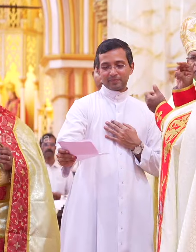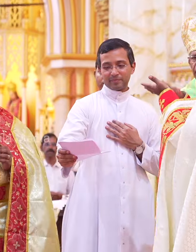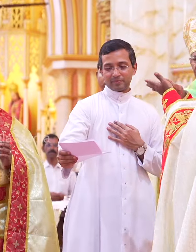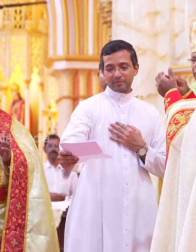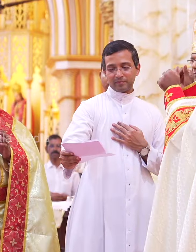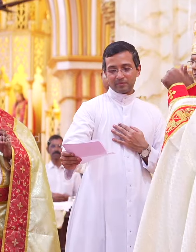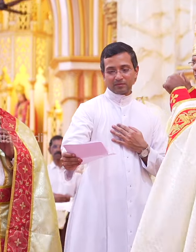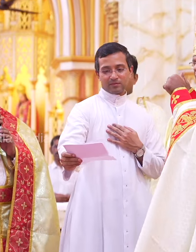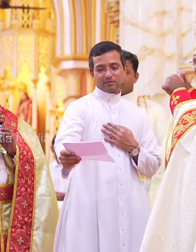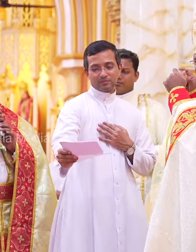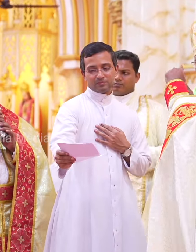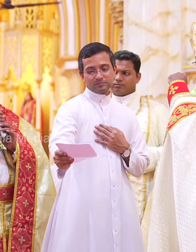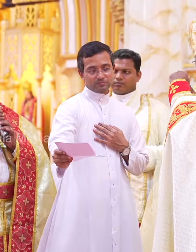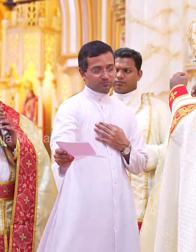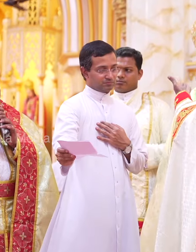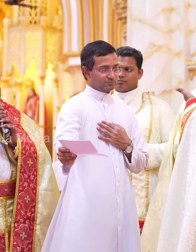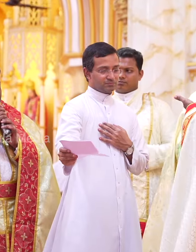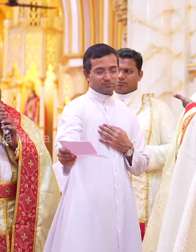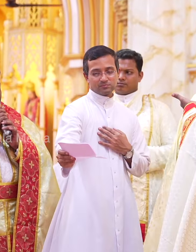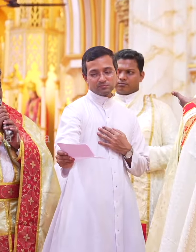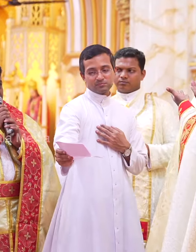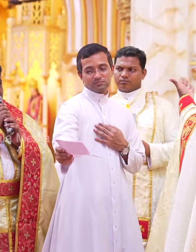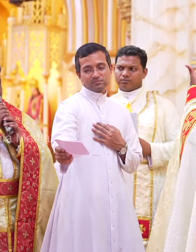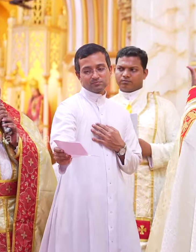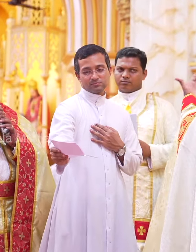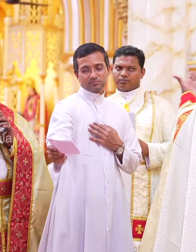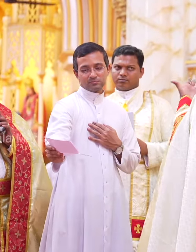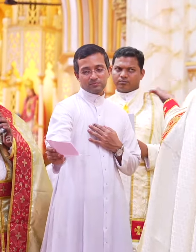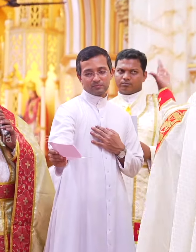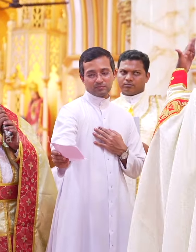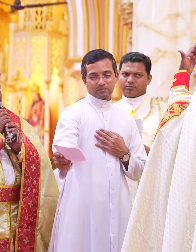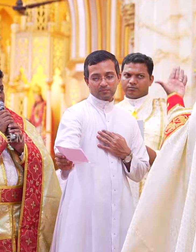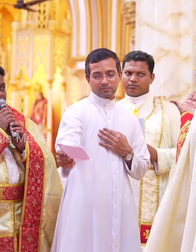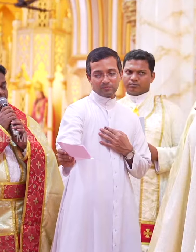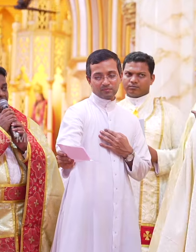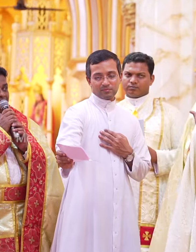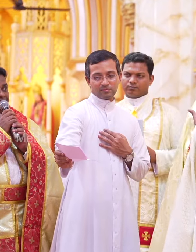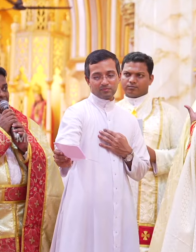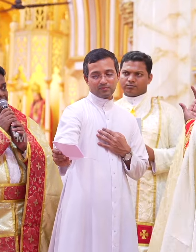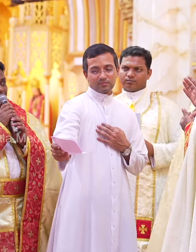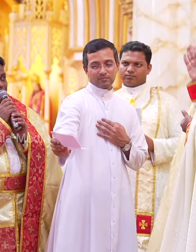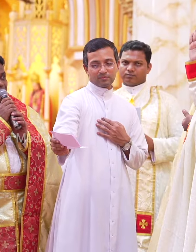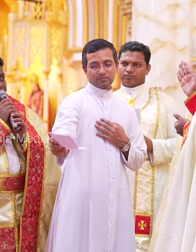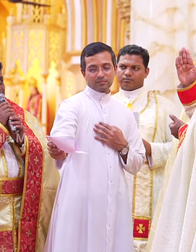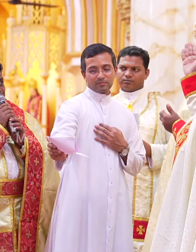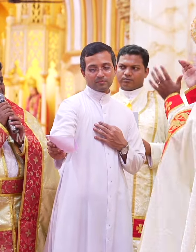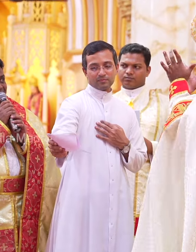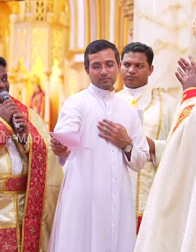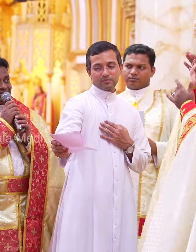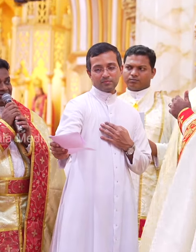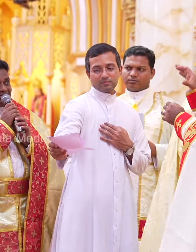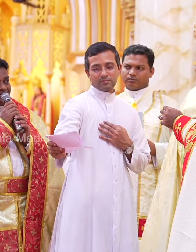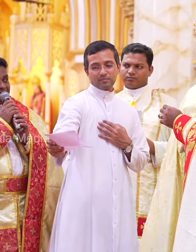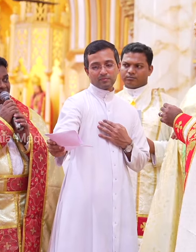പ്രിയ ബഹുമാനപ്പെട്ട ഞങ്ങളുടെ പിതാവ് മണ്ടുസ്ഥാജന് എന്നെ പൗരോഹിത്യ